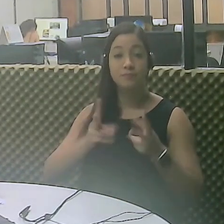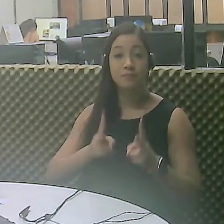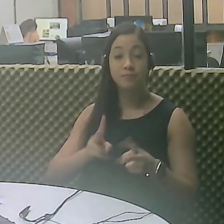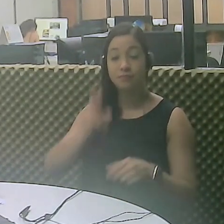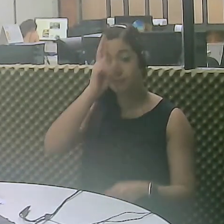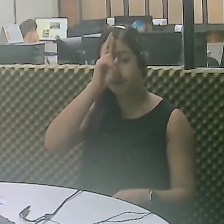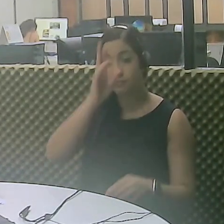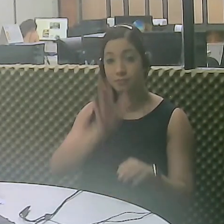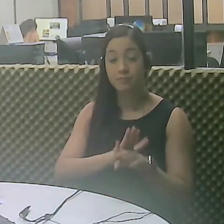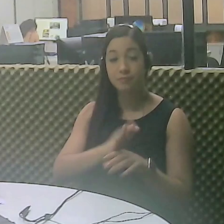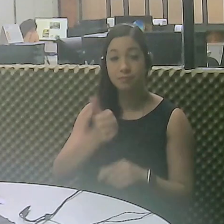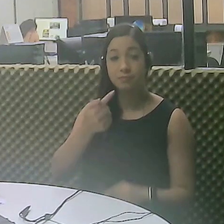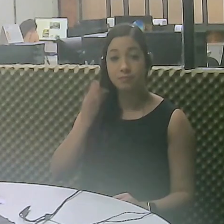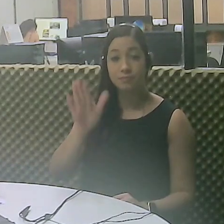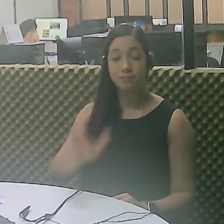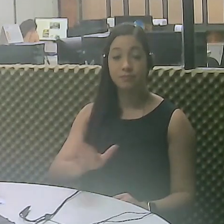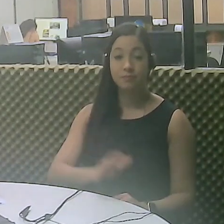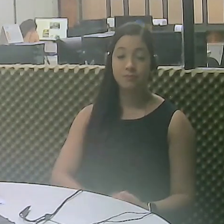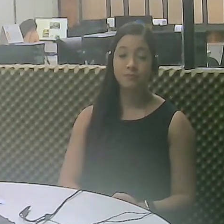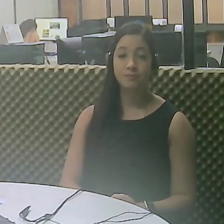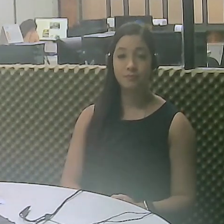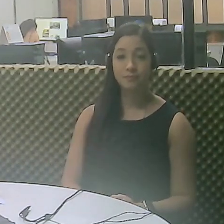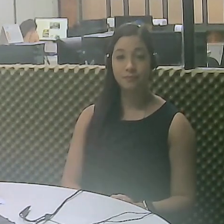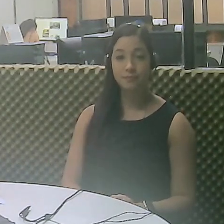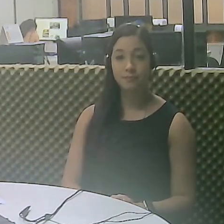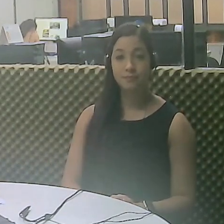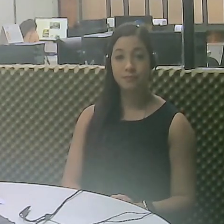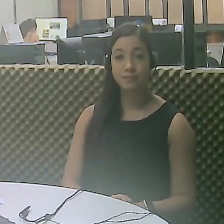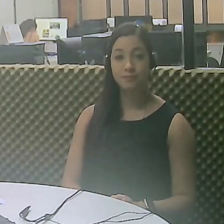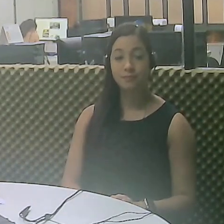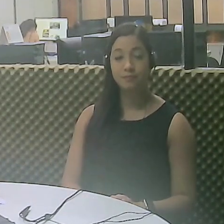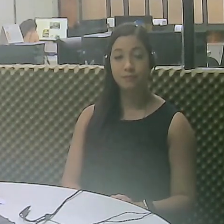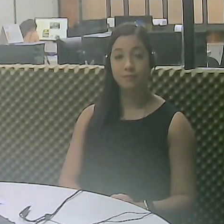do meio-dia às 5 da tarde.